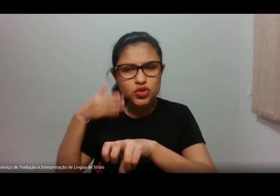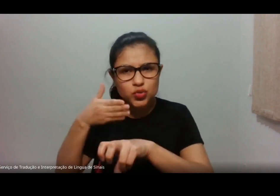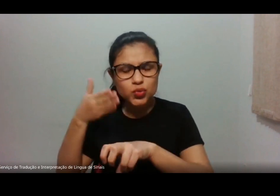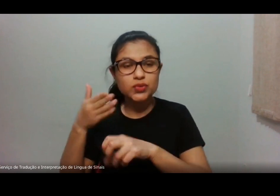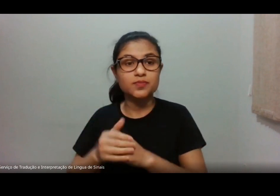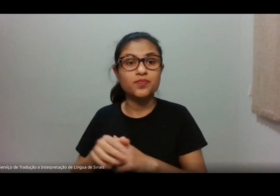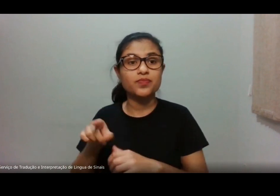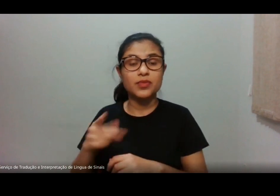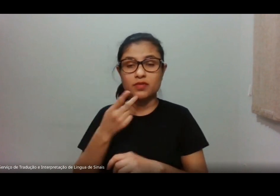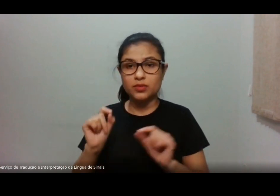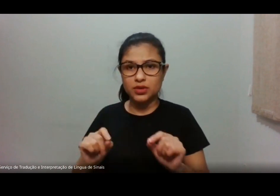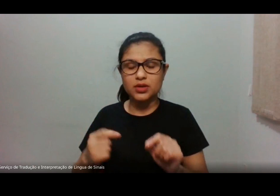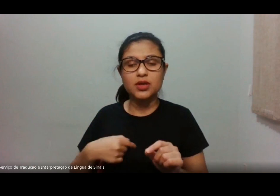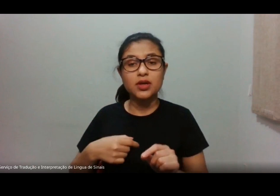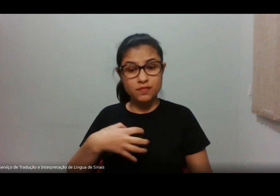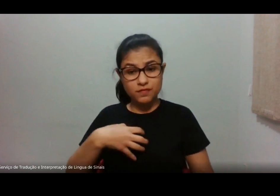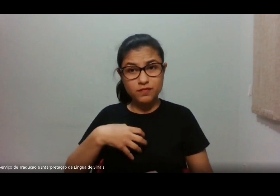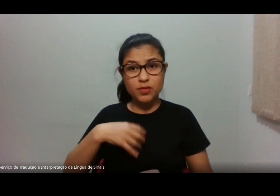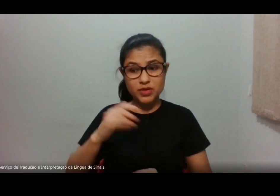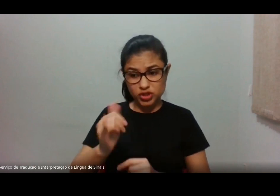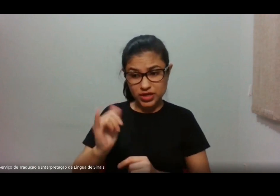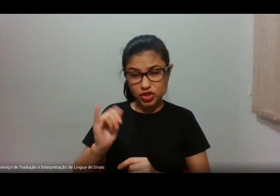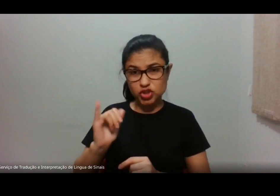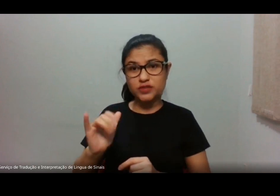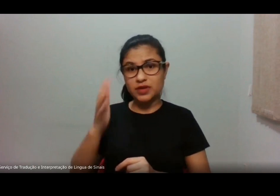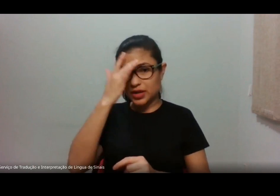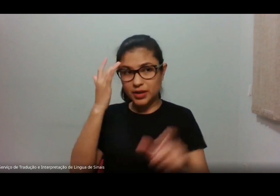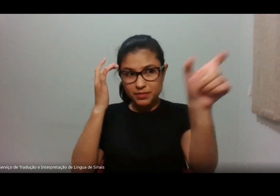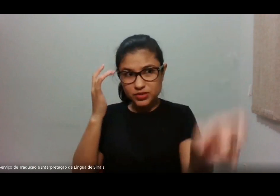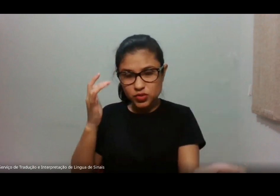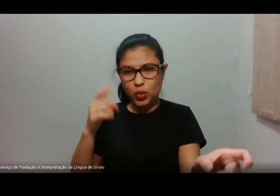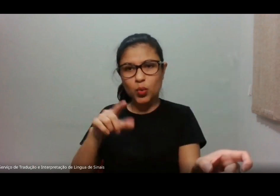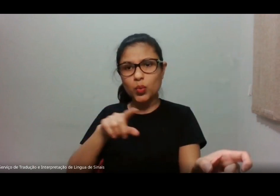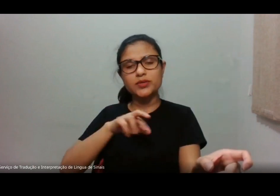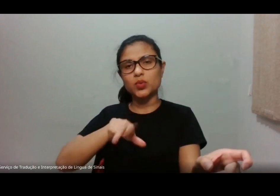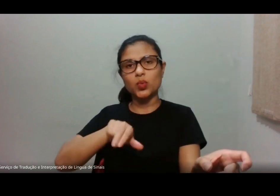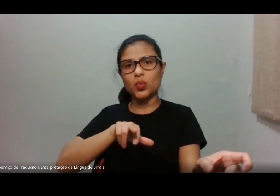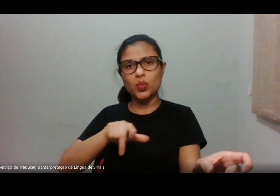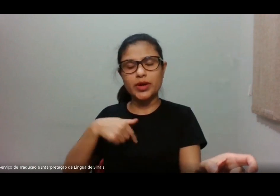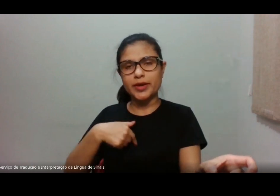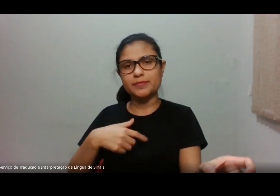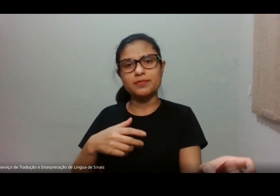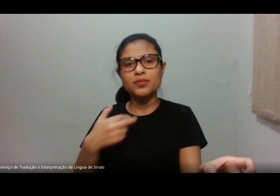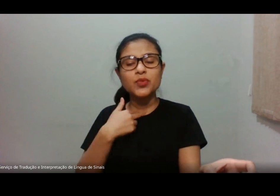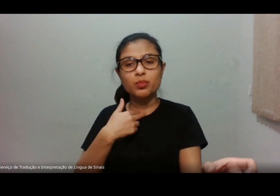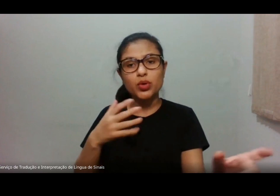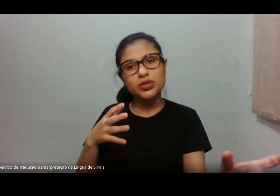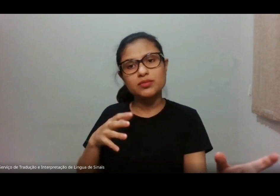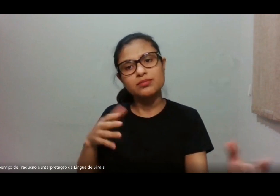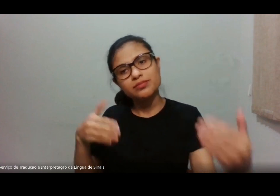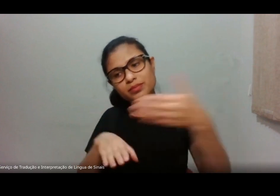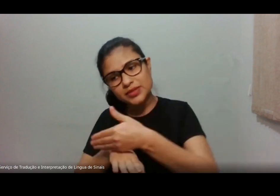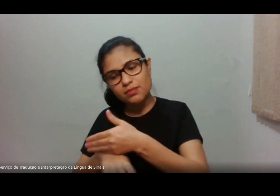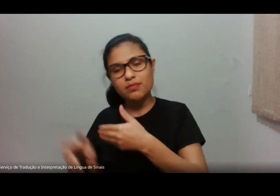Citarei-o. Em muitas formas de narrativa, o destinatário não é chamado para se fundir em uma palavra sagrada, nem para se